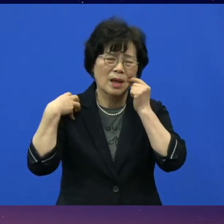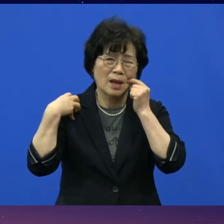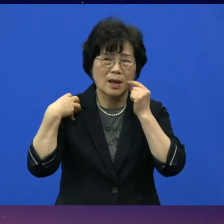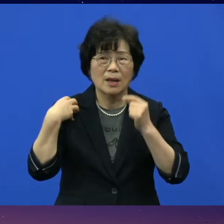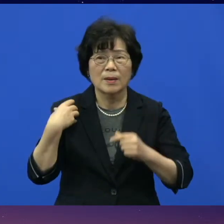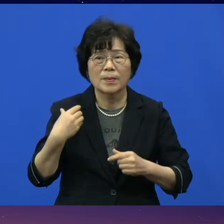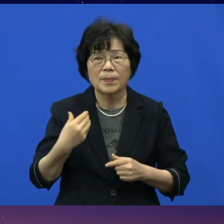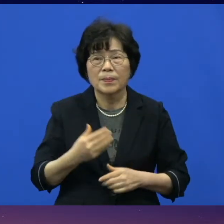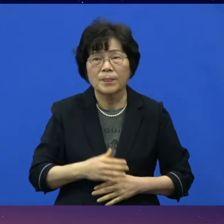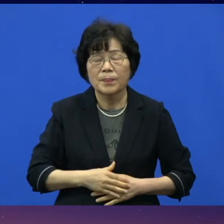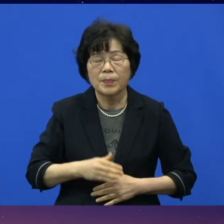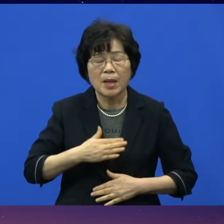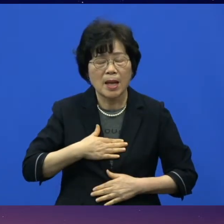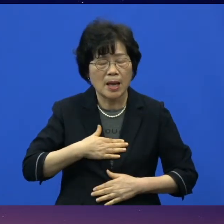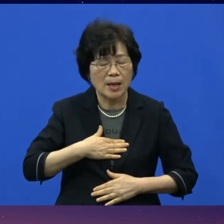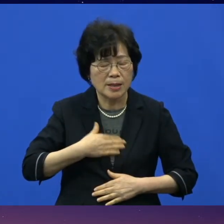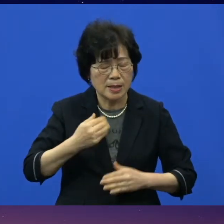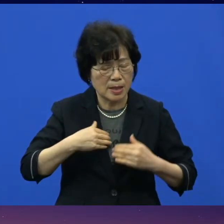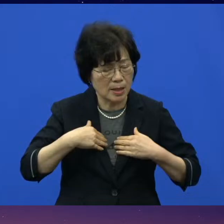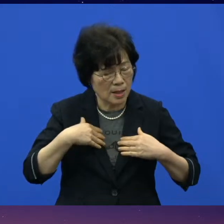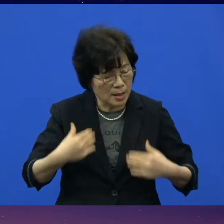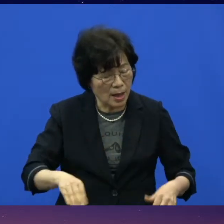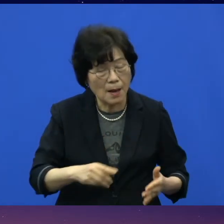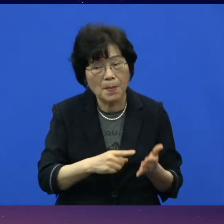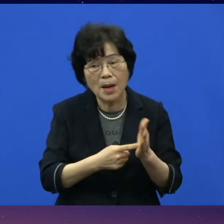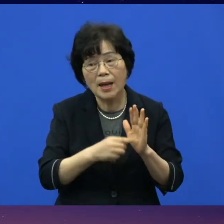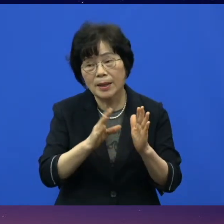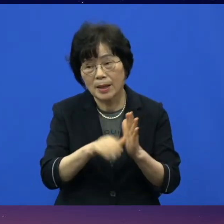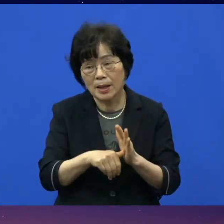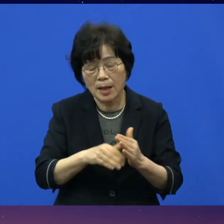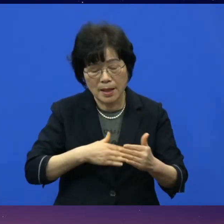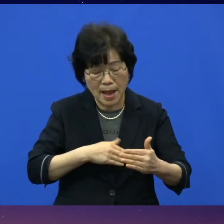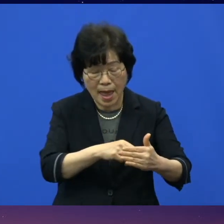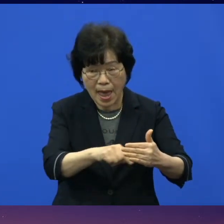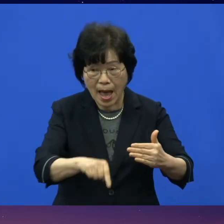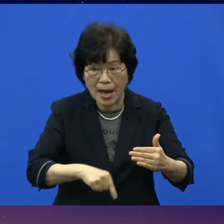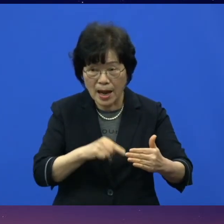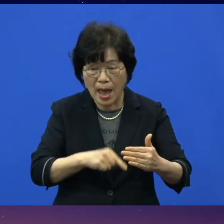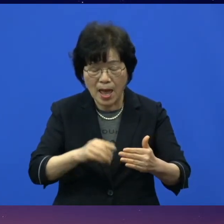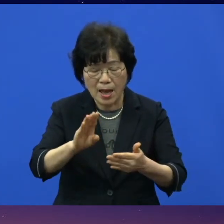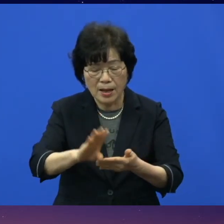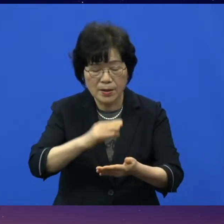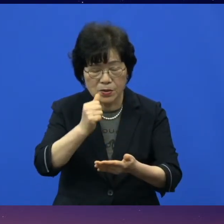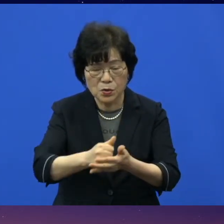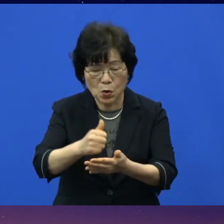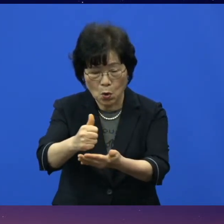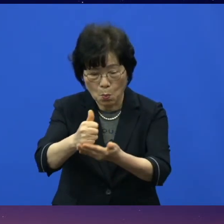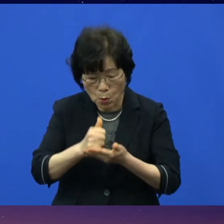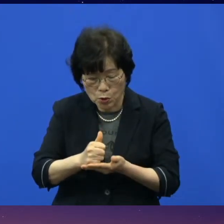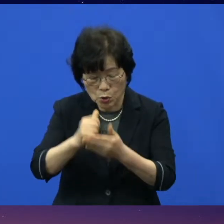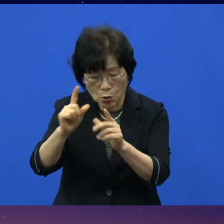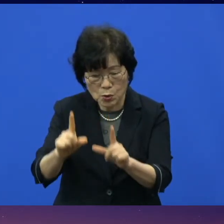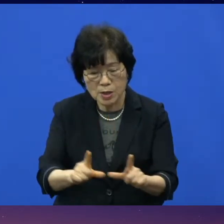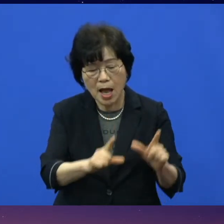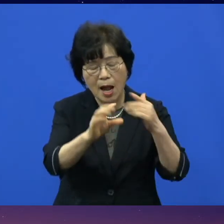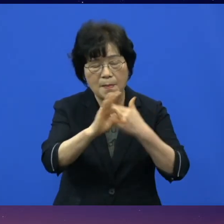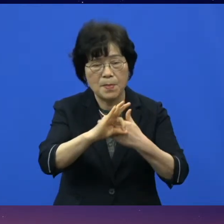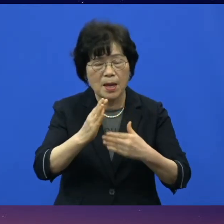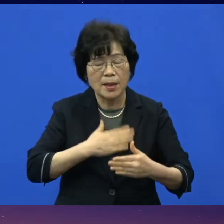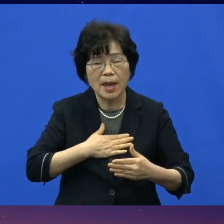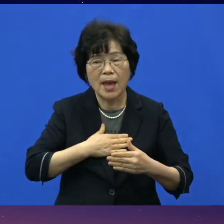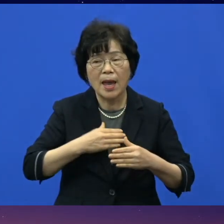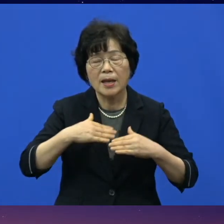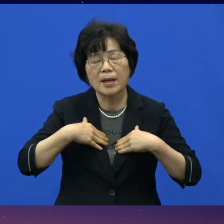여러분, 누가 자신의 연약함을 기꺼이 드러낼 수 있습니까? 내 안에 보배를 담고 있는 사람이에요. 보배를 발견하는 사람은